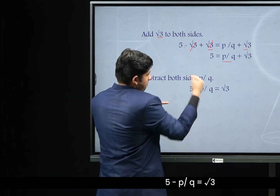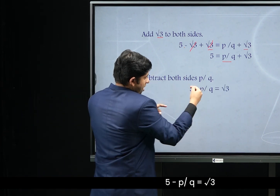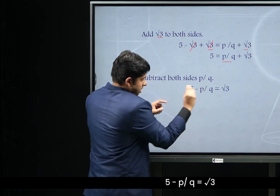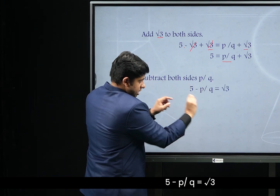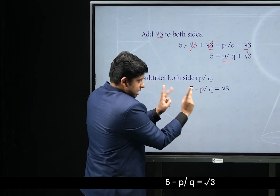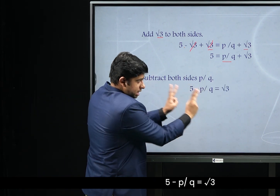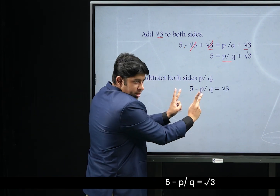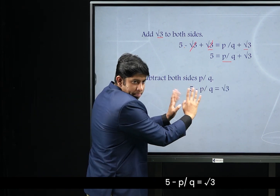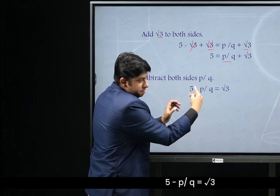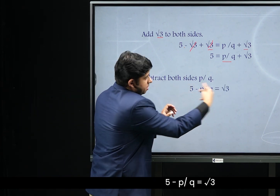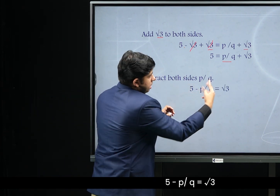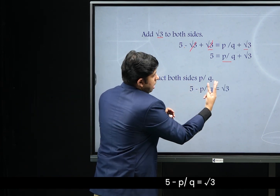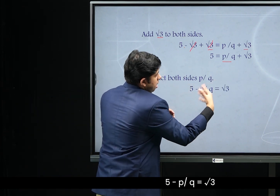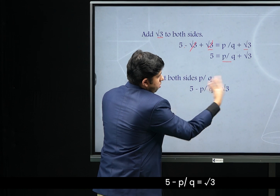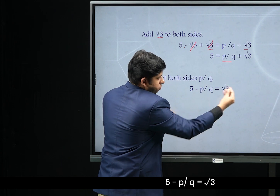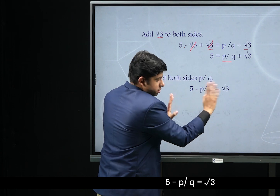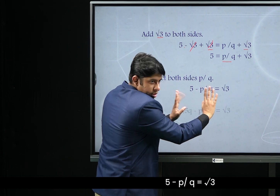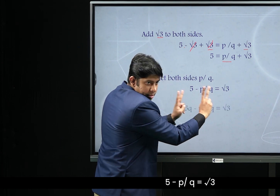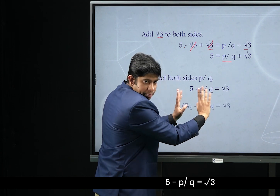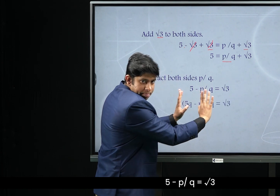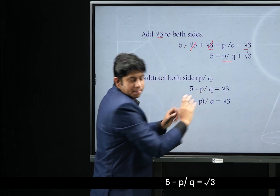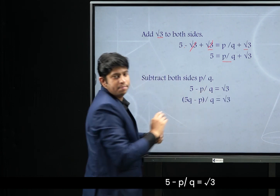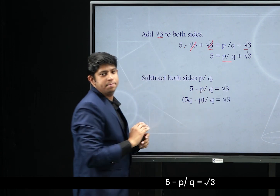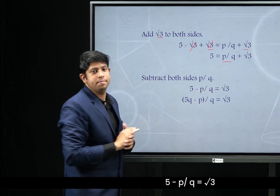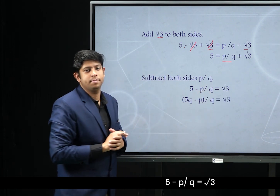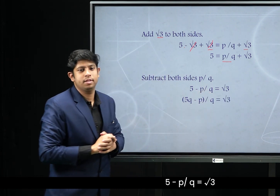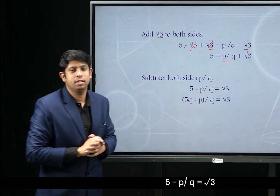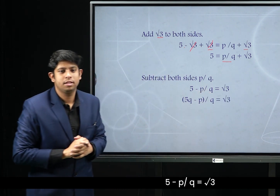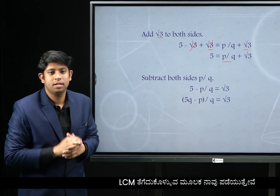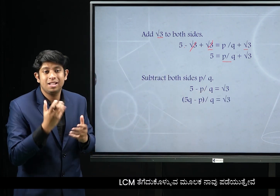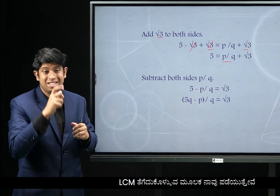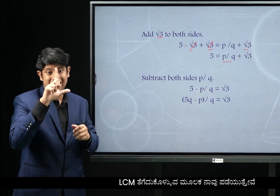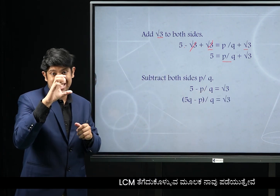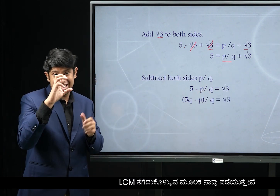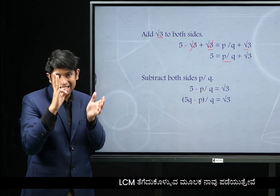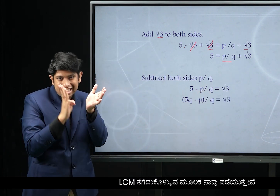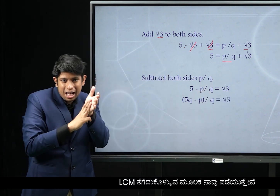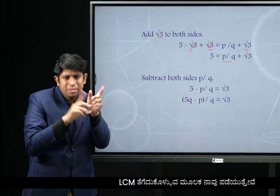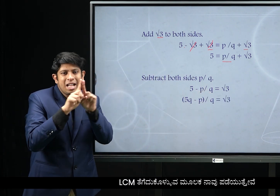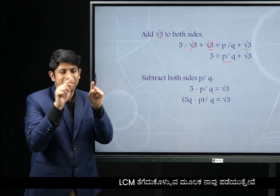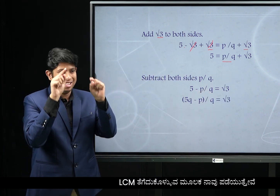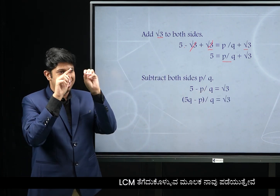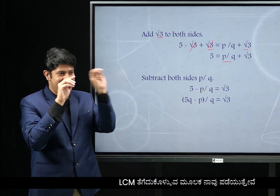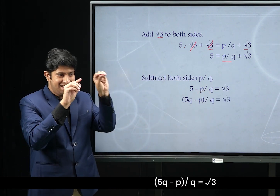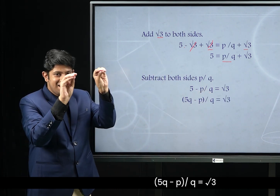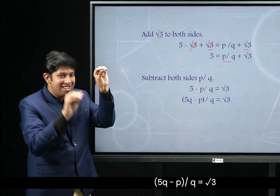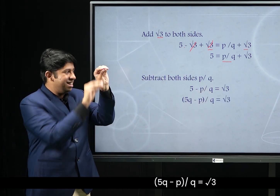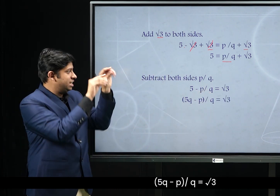5 ಮೈನಸ್ P/Q ಈಕ್ವಲ್ಸ್ ವರ್ಗಮೂಲ 3. 5Q ಮೈನಸ್ P/Q